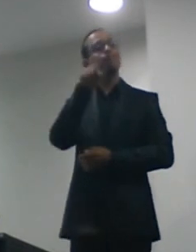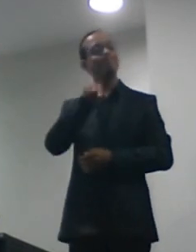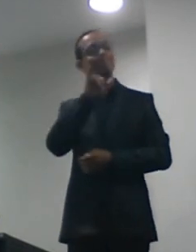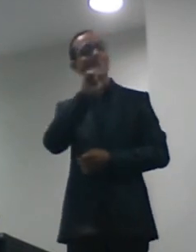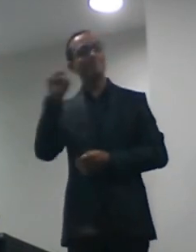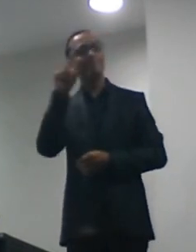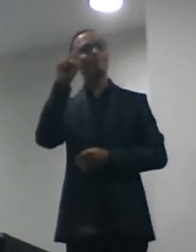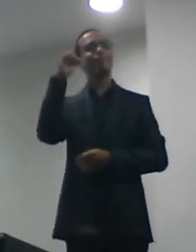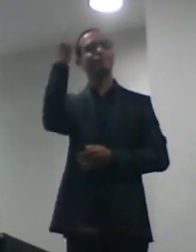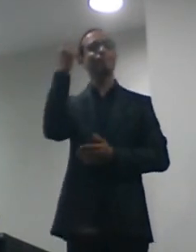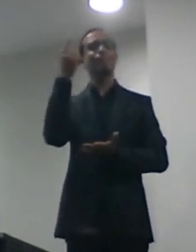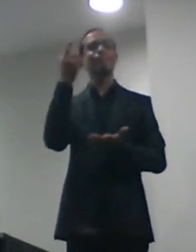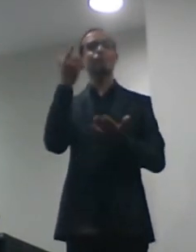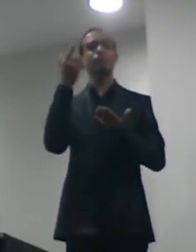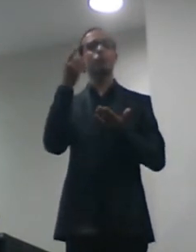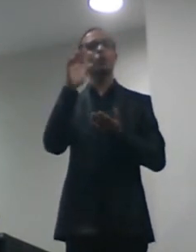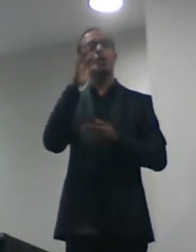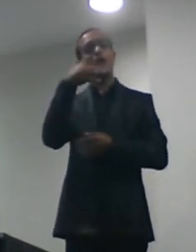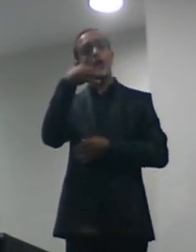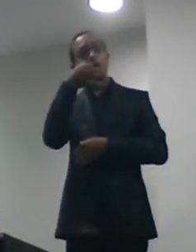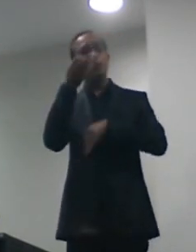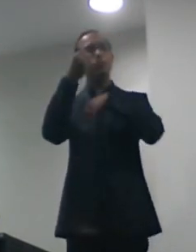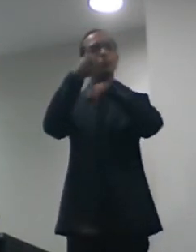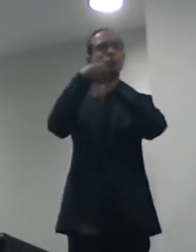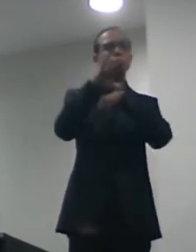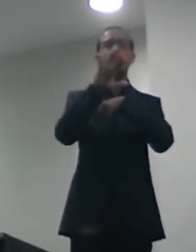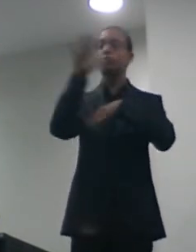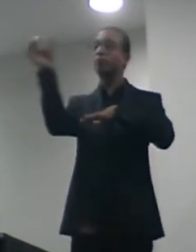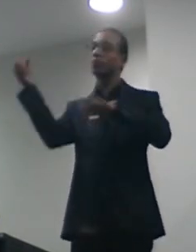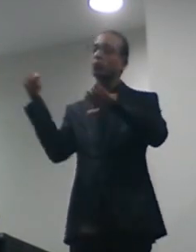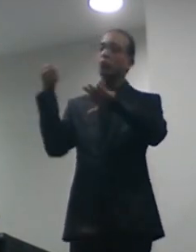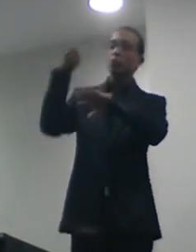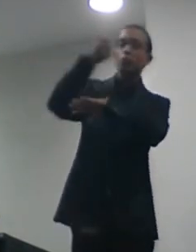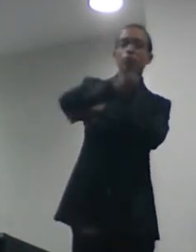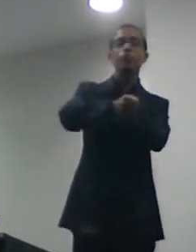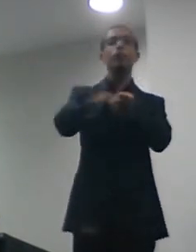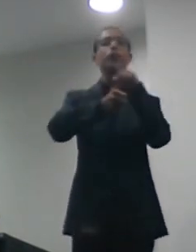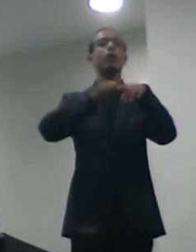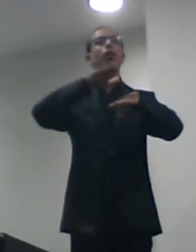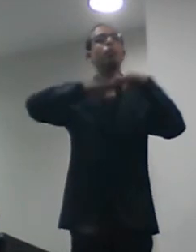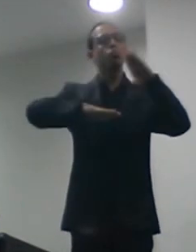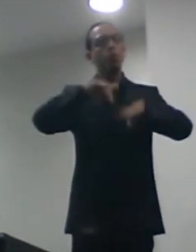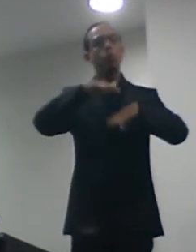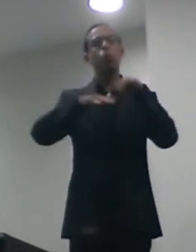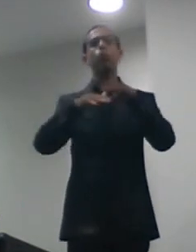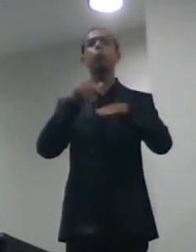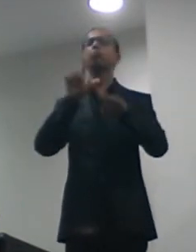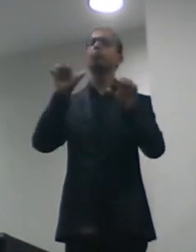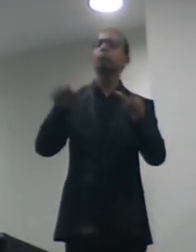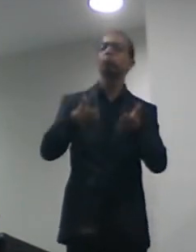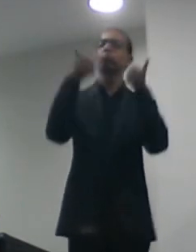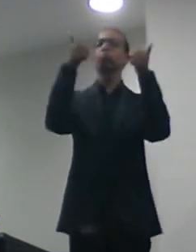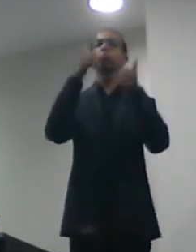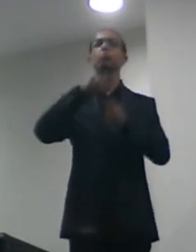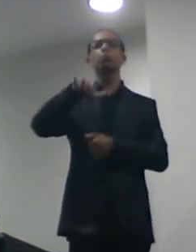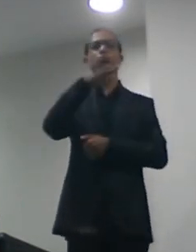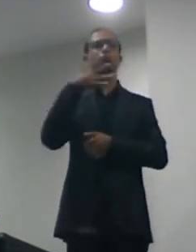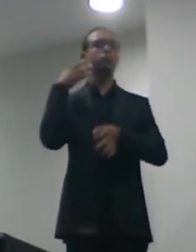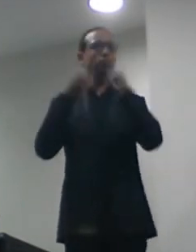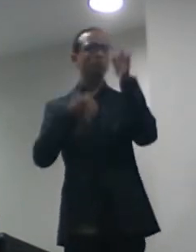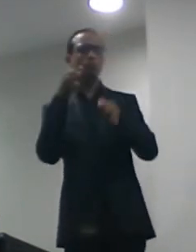isso que é um dos pontos de partida, que é uma sugestão, é a introdução desses profissionais para poder melhorar a